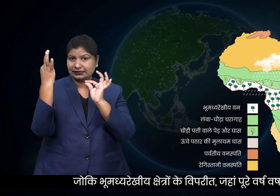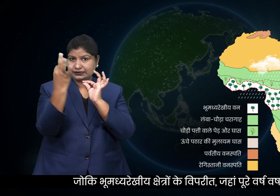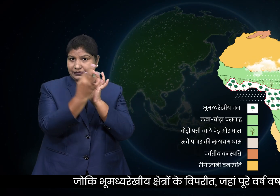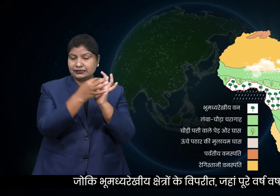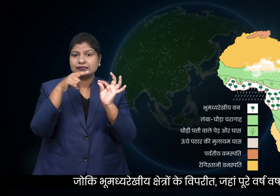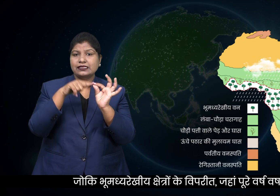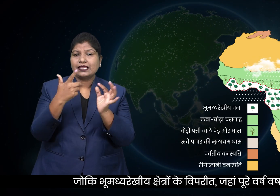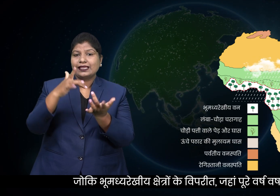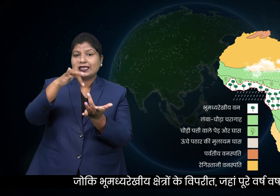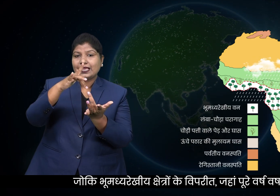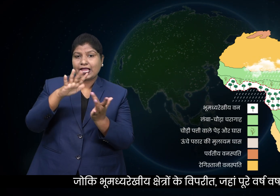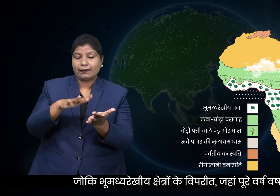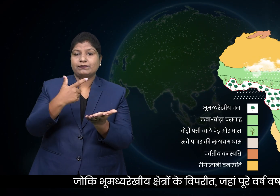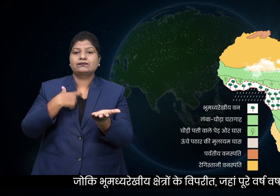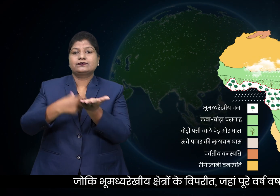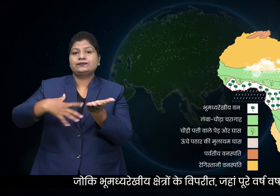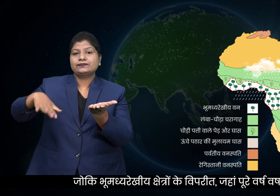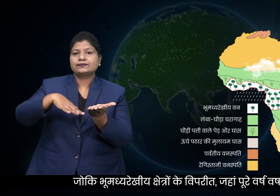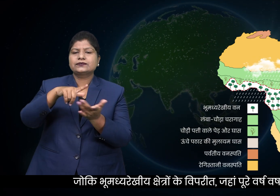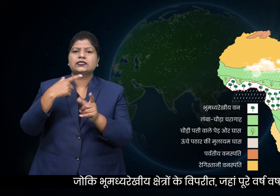पूरे वर्ष वर्षा होती है।